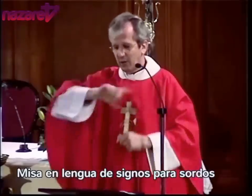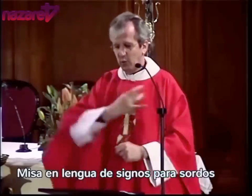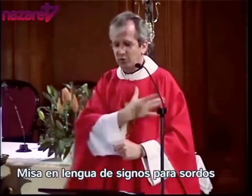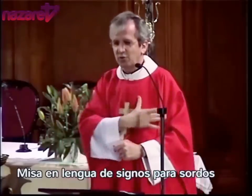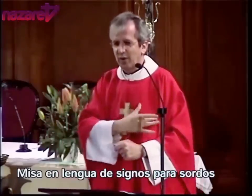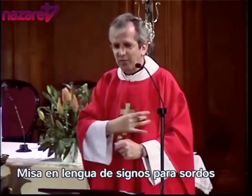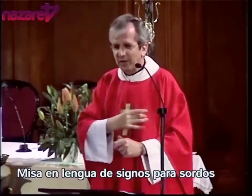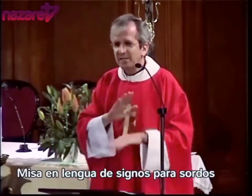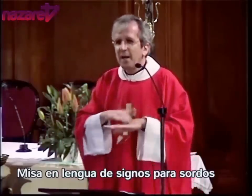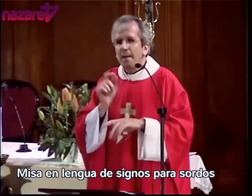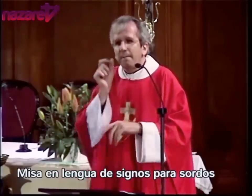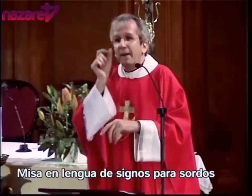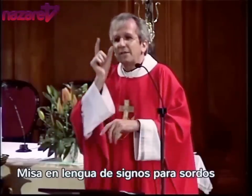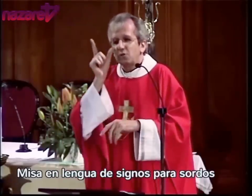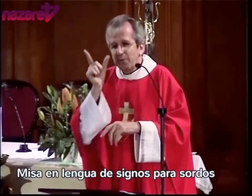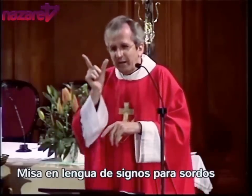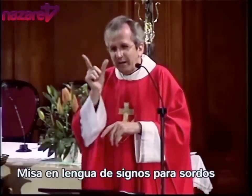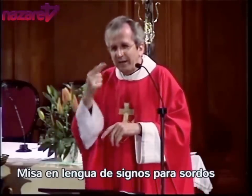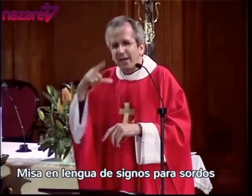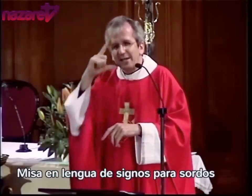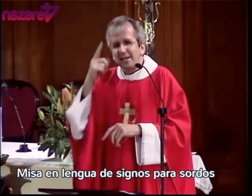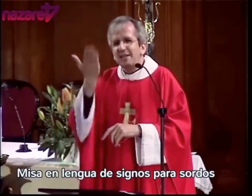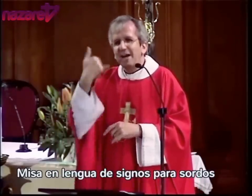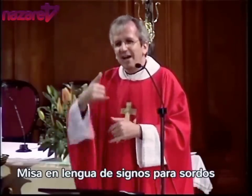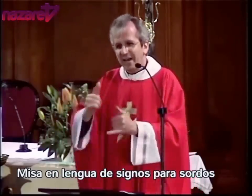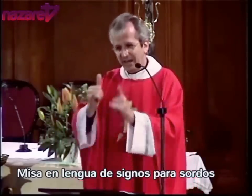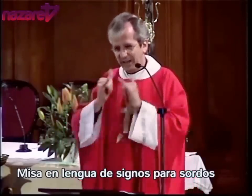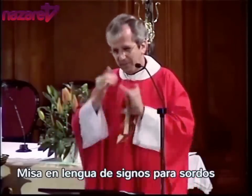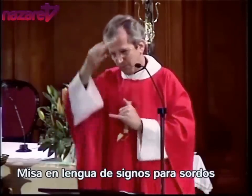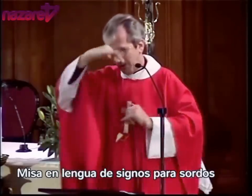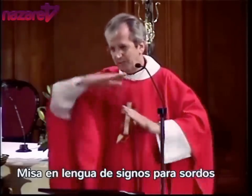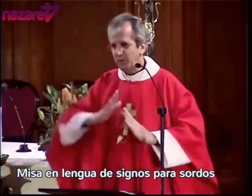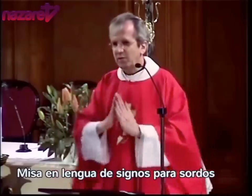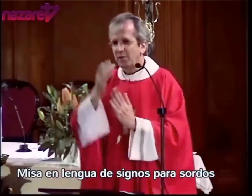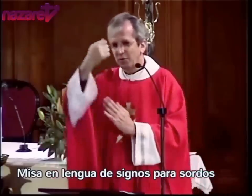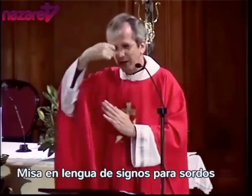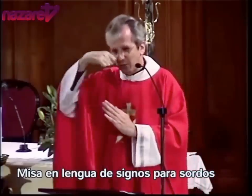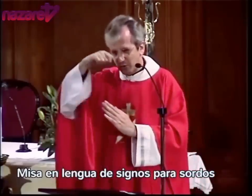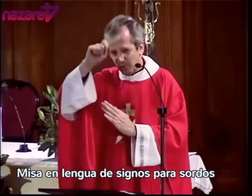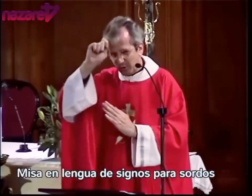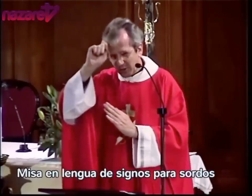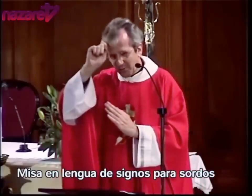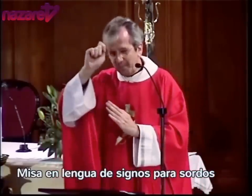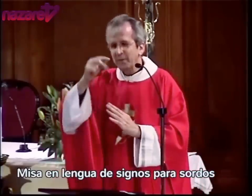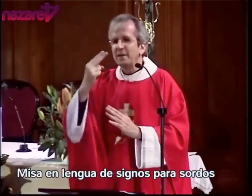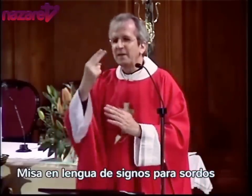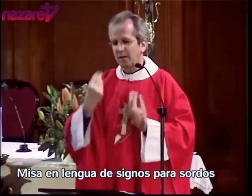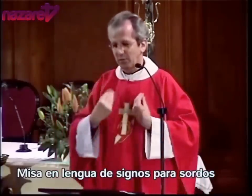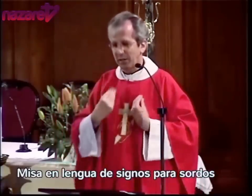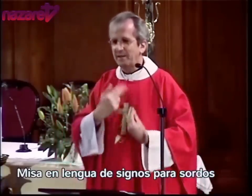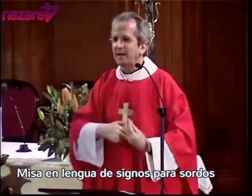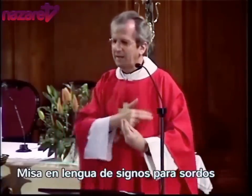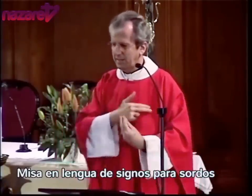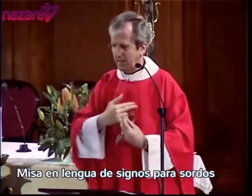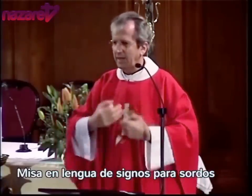ilumine nuestros corazones para descubrir ese día en que recibimos el Espíritu Santo en nuestro bautismo y que